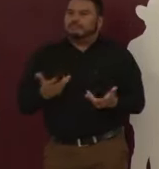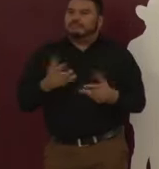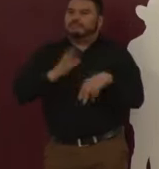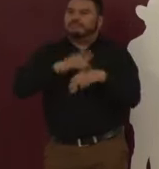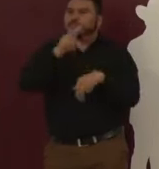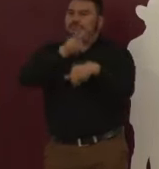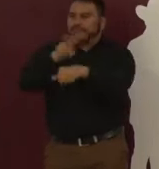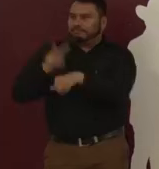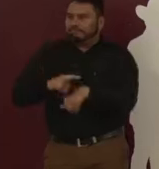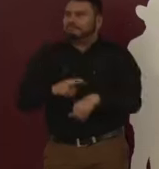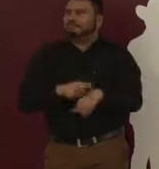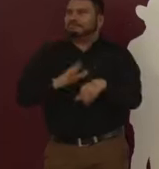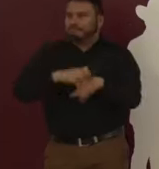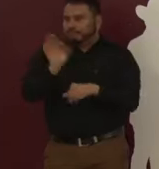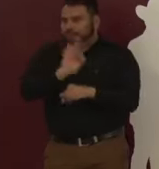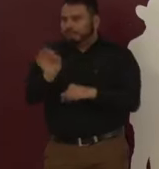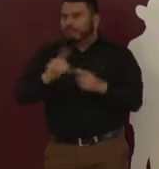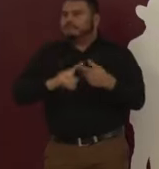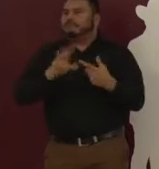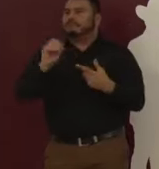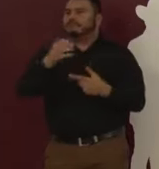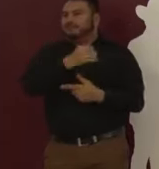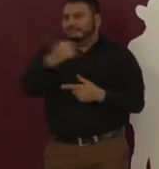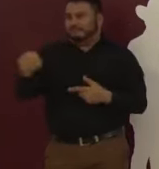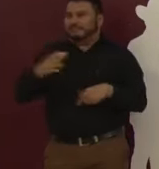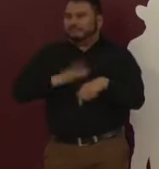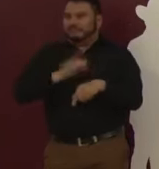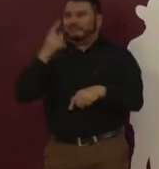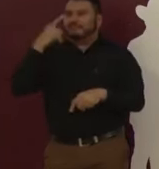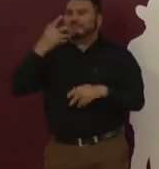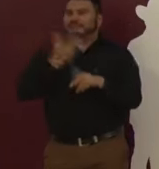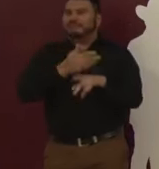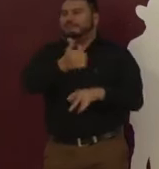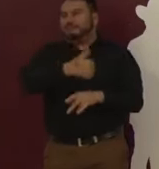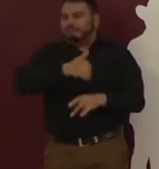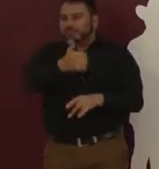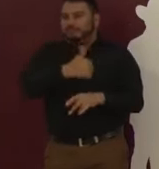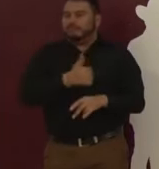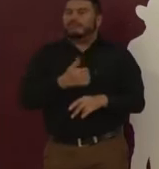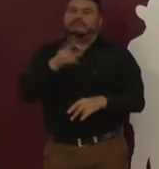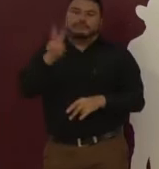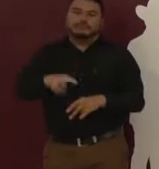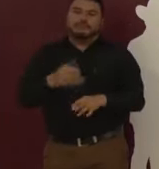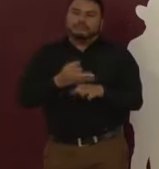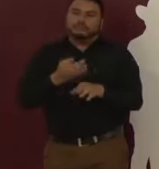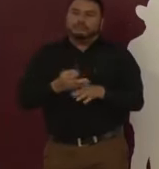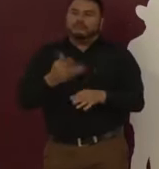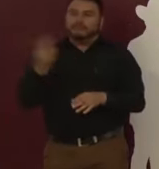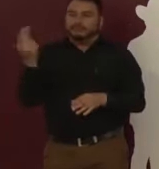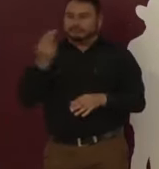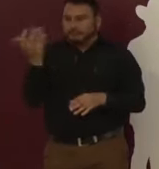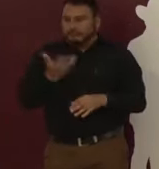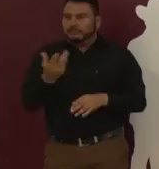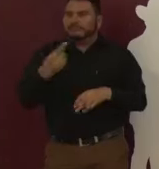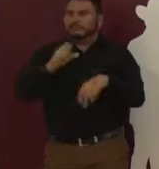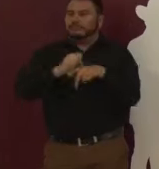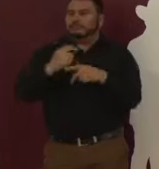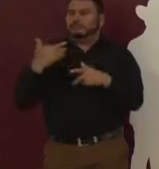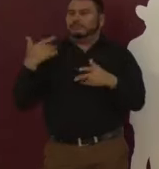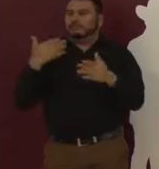más vigilancia y más organización en el cruce fronterizo. Sí, definitivamente tenemos que hacerlo este fin de